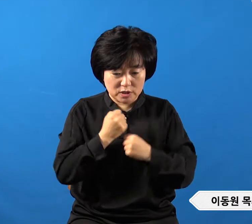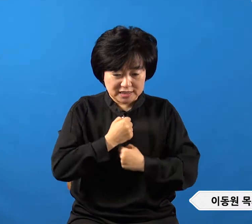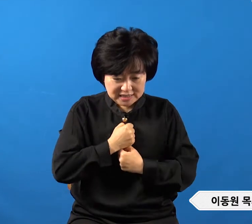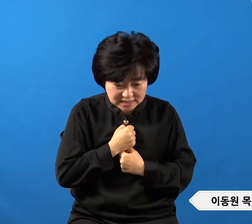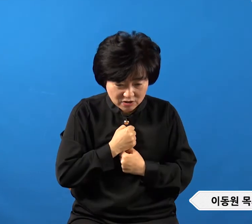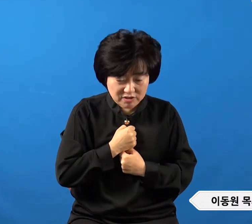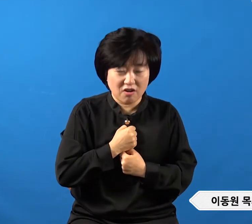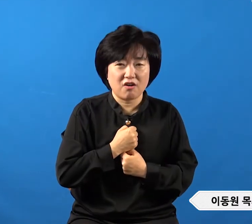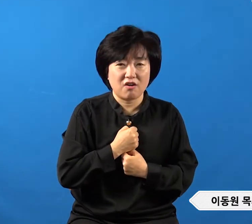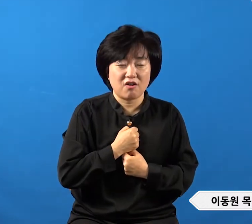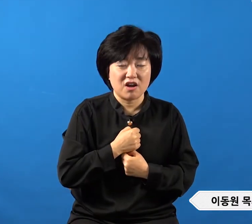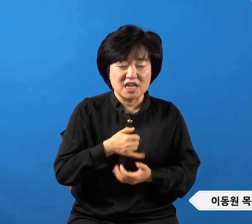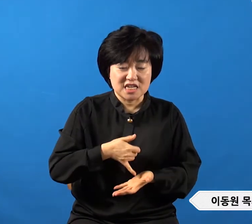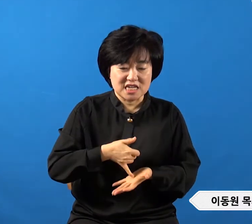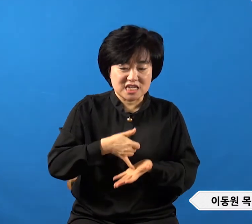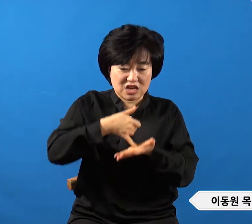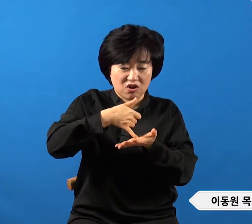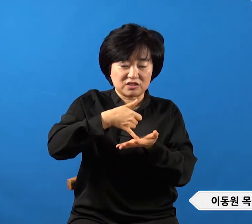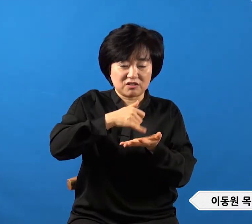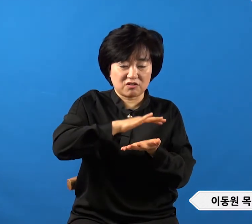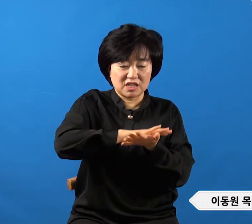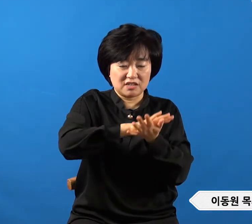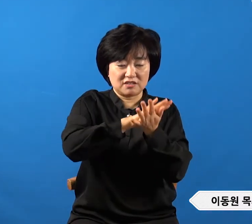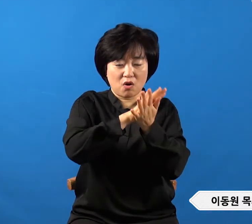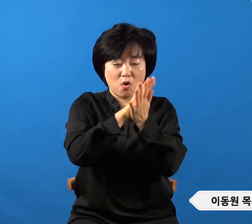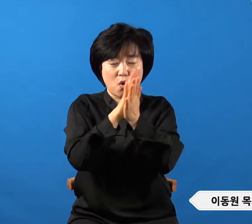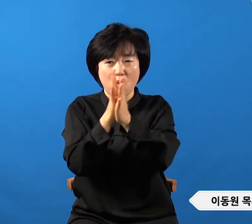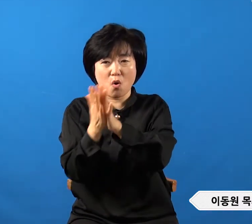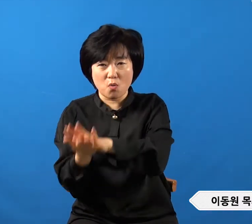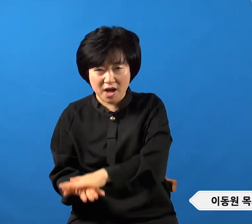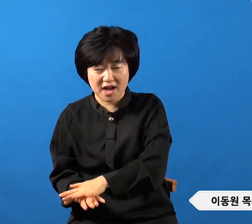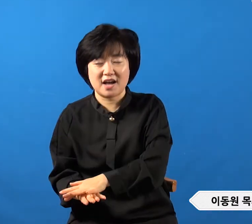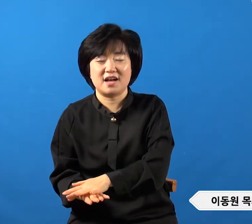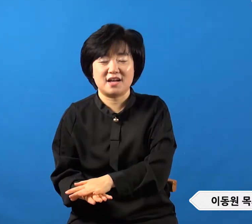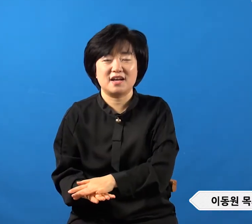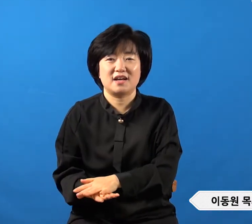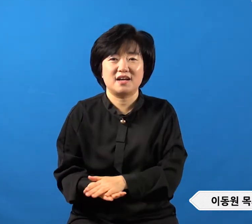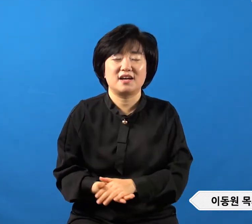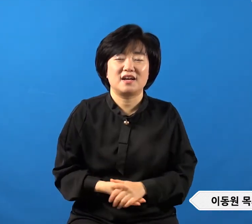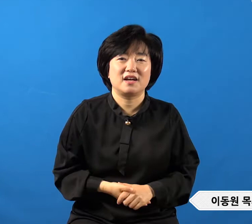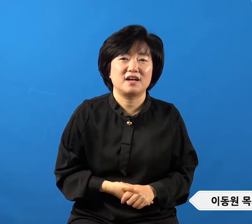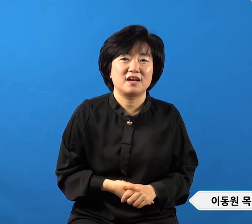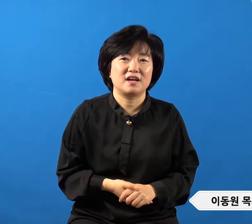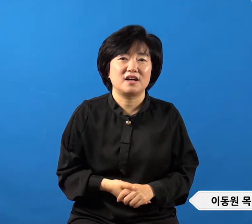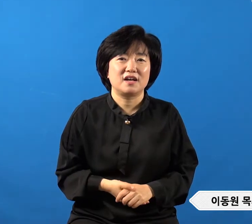비로소 우리의 인격적 성화가 이루어져 간다는 것입니다.